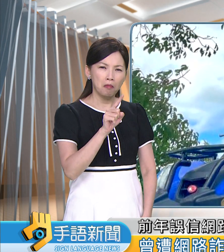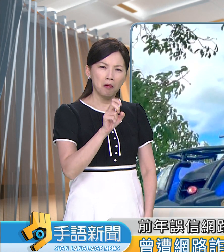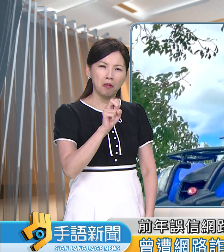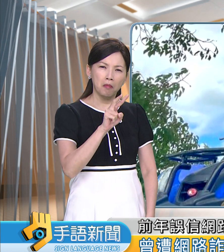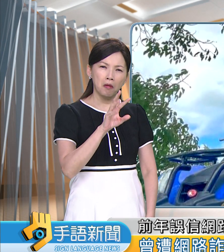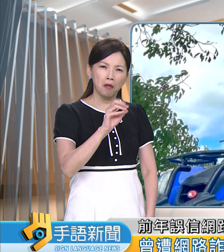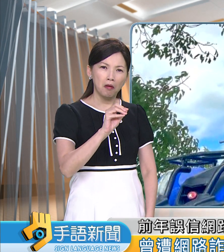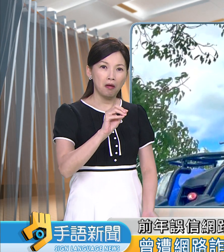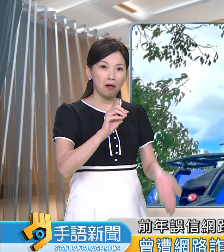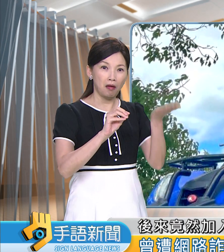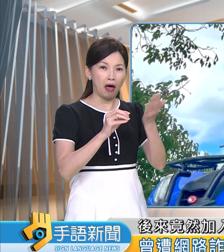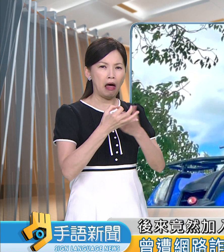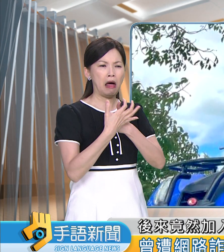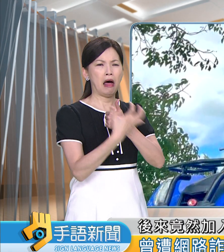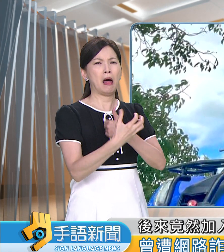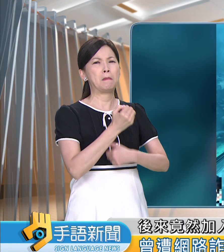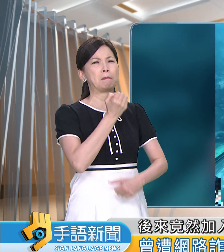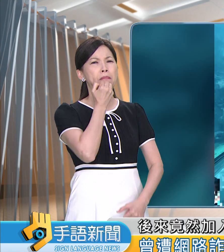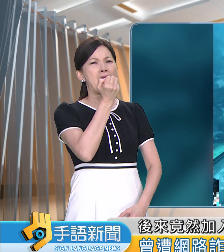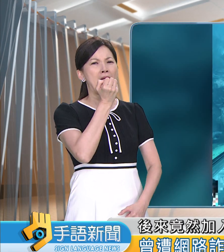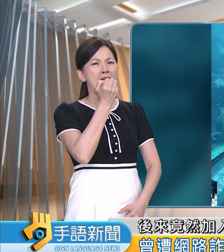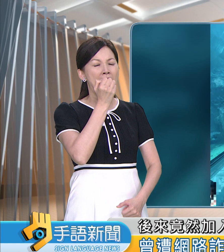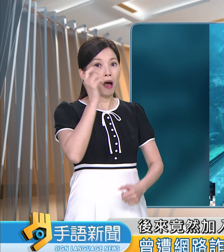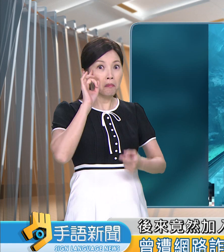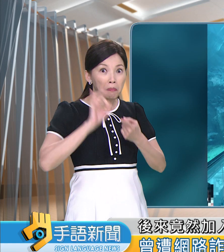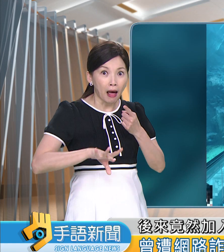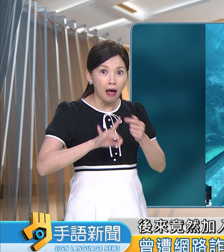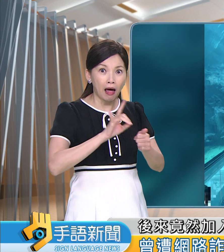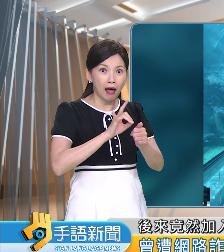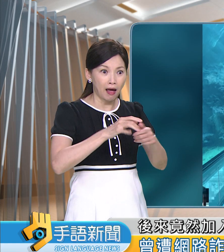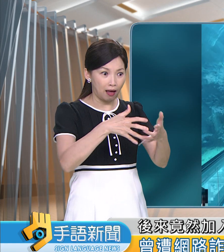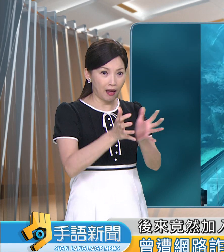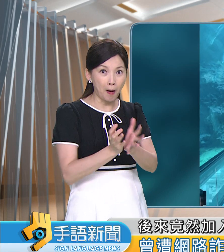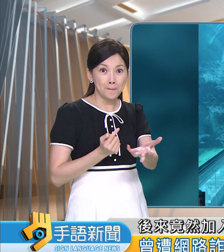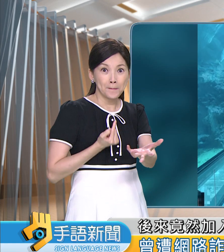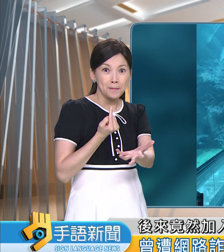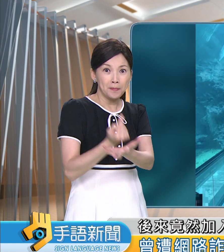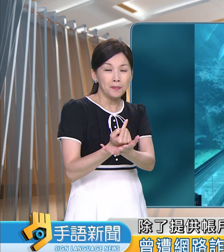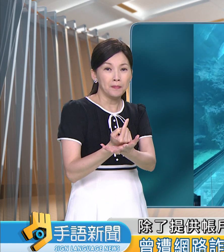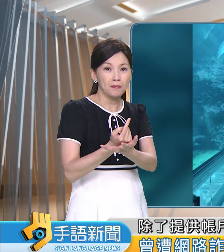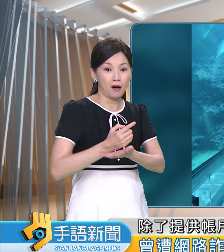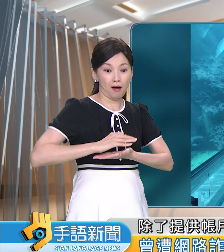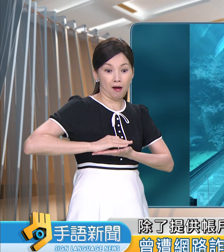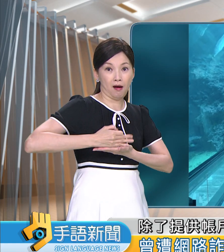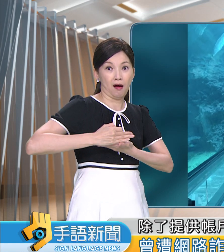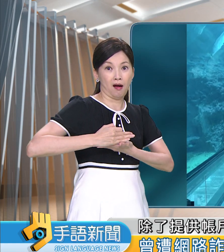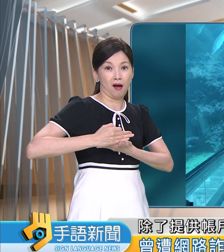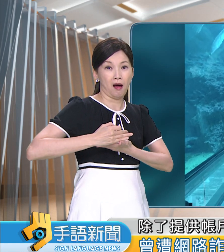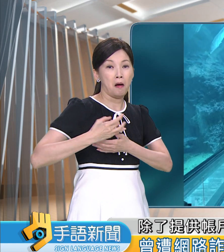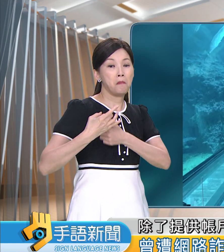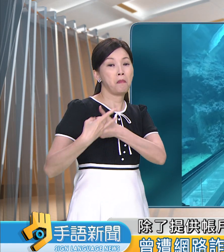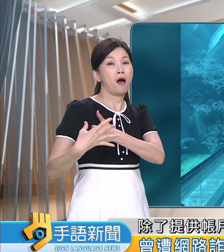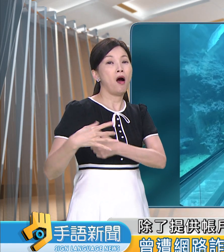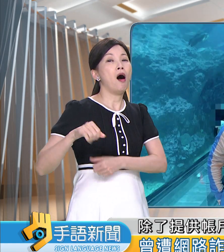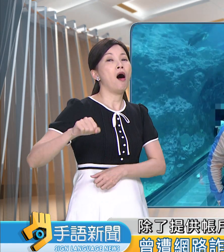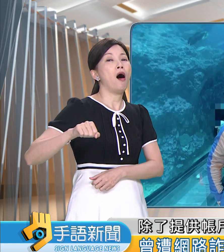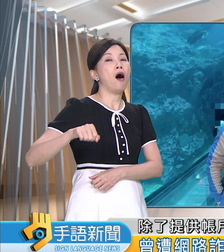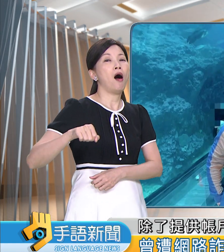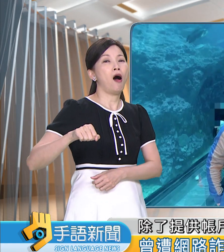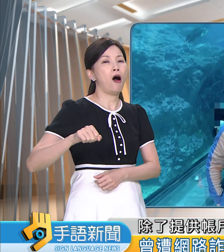元，后来竟然加入诈骗集团，除了提供账户，还担任取